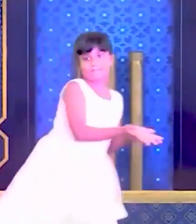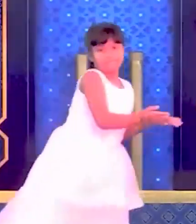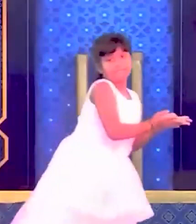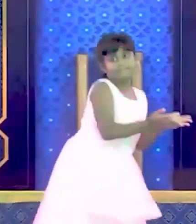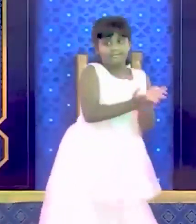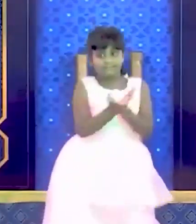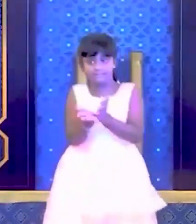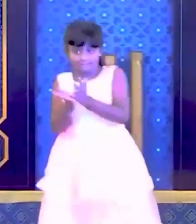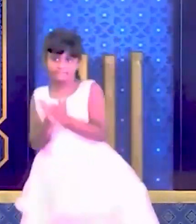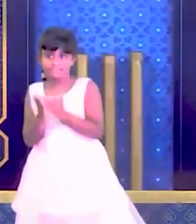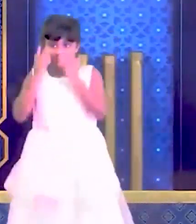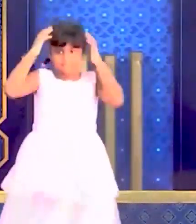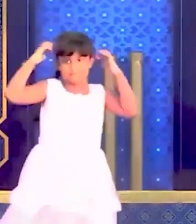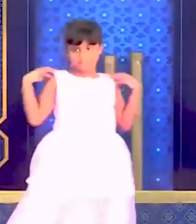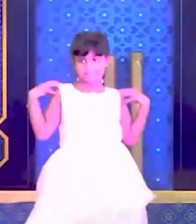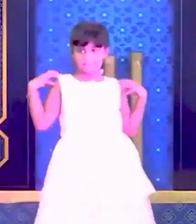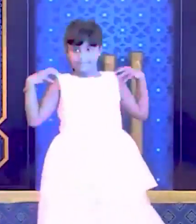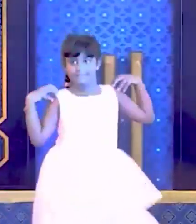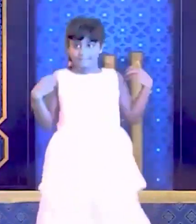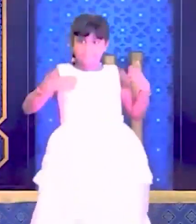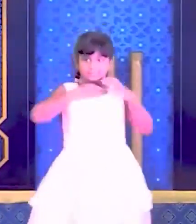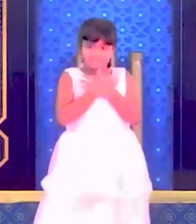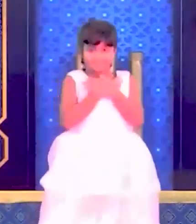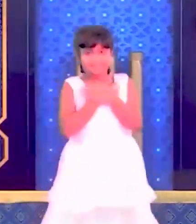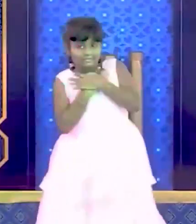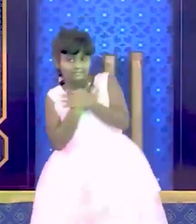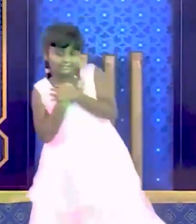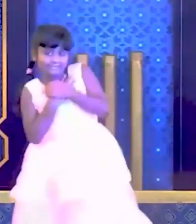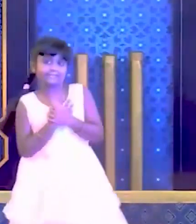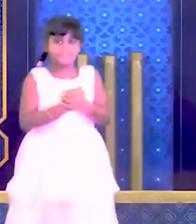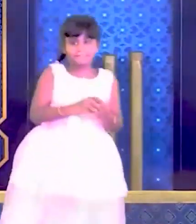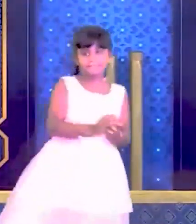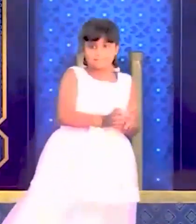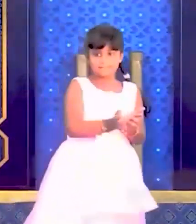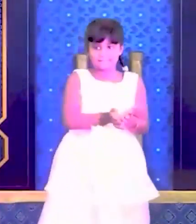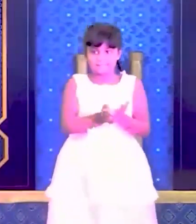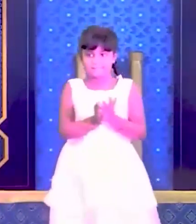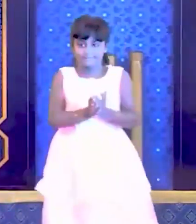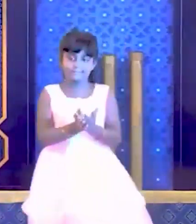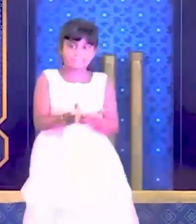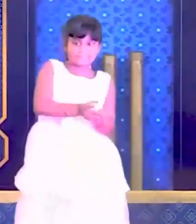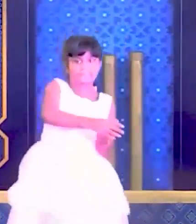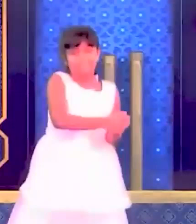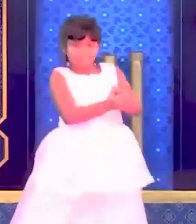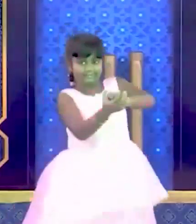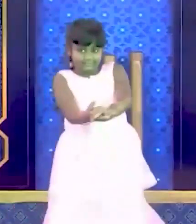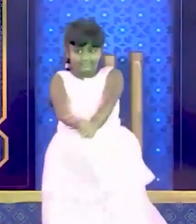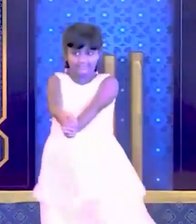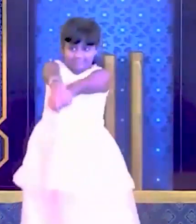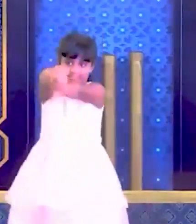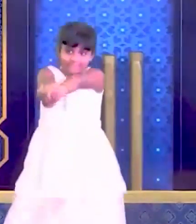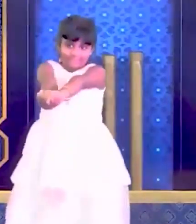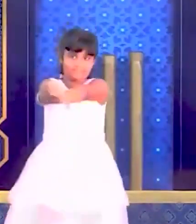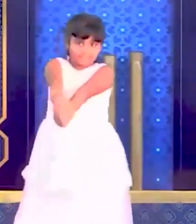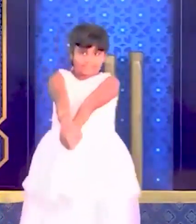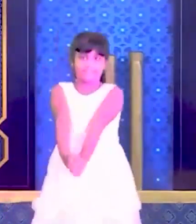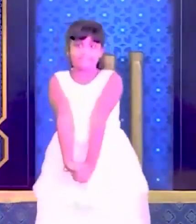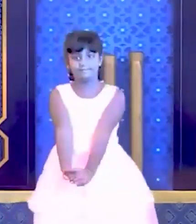उसका वचन है सत्य जीवन, वह तुम्हें बढ़ाने के है